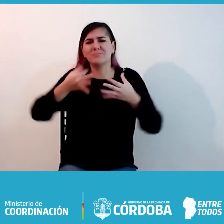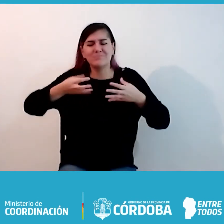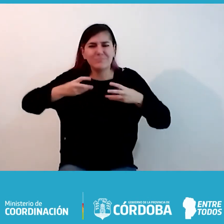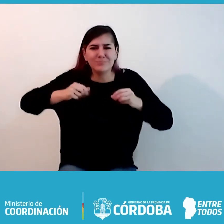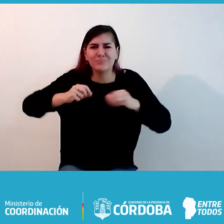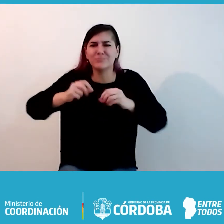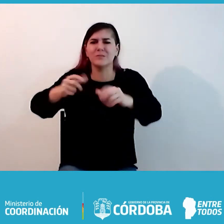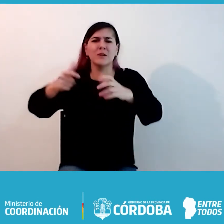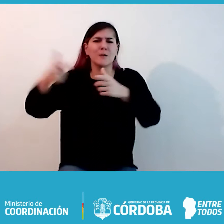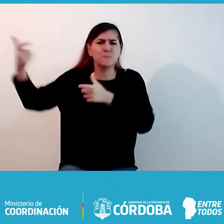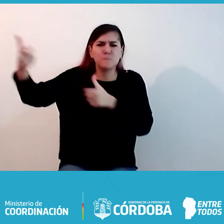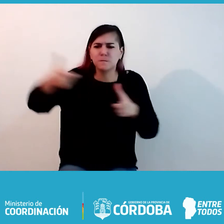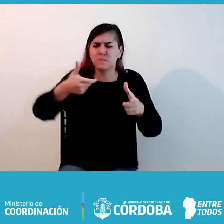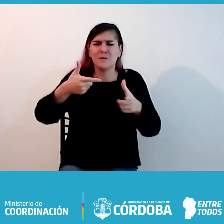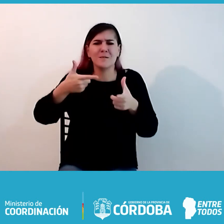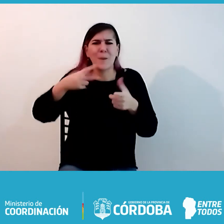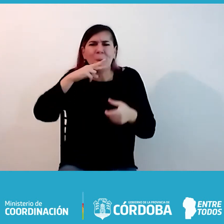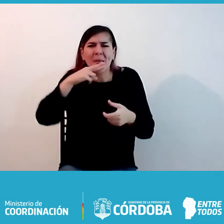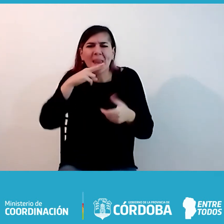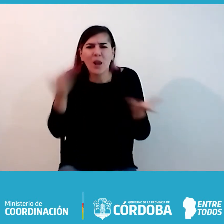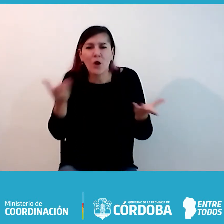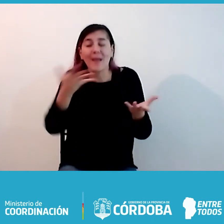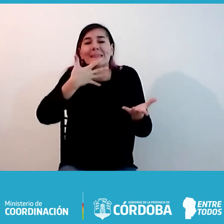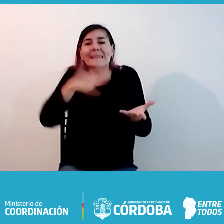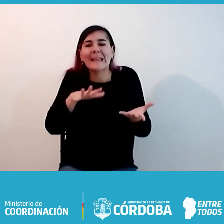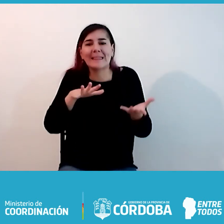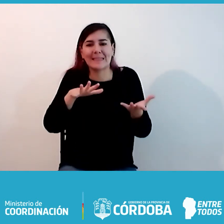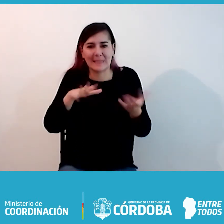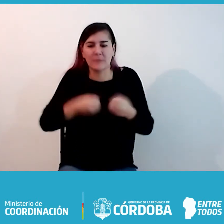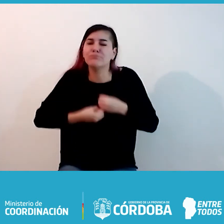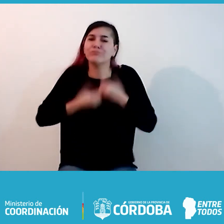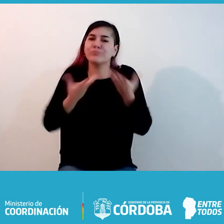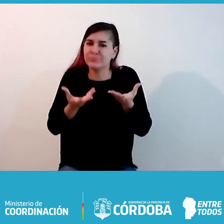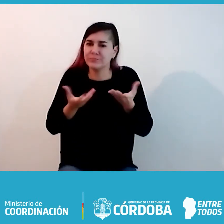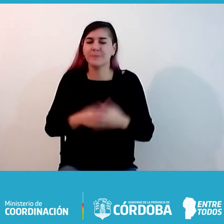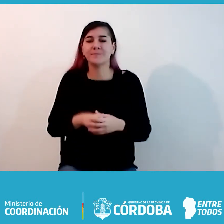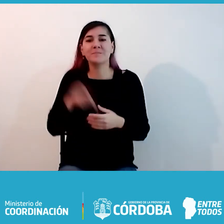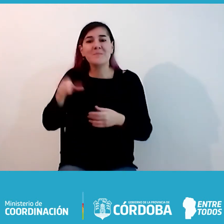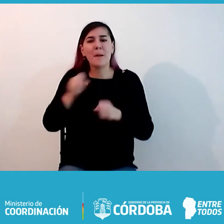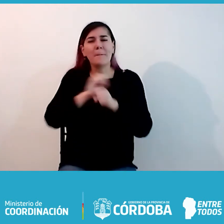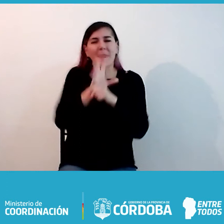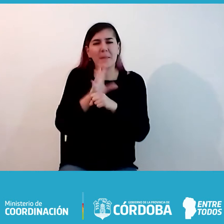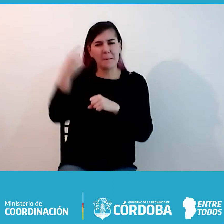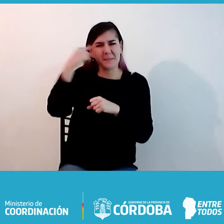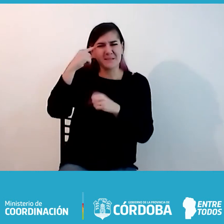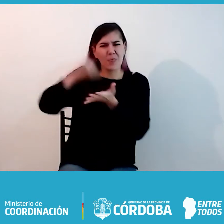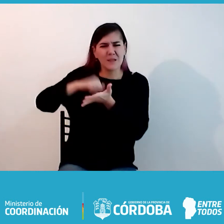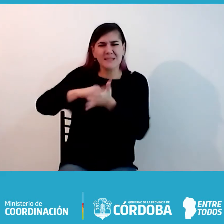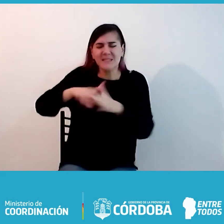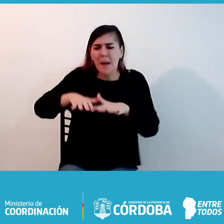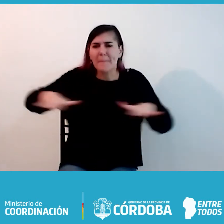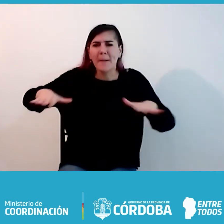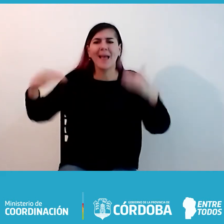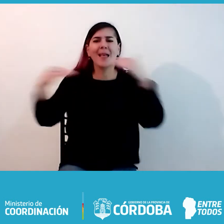envenenarnos, pide. Por favor, entiéndalo, exclama. En plena pandemia, pensar en cemento y no en salud